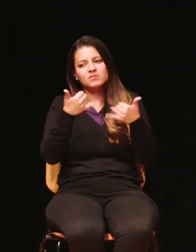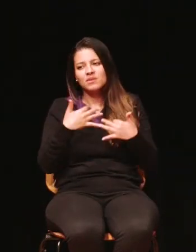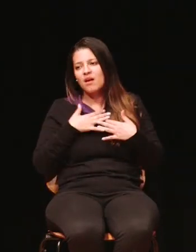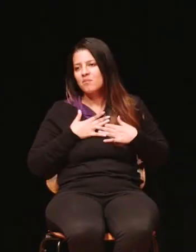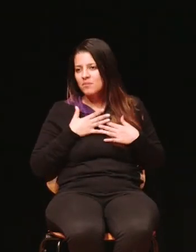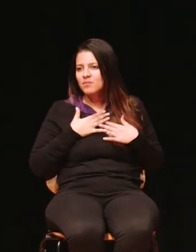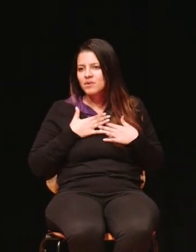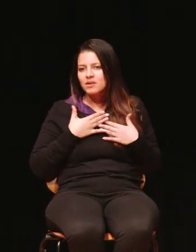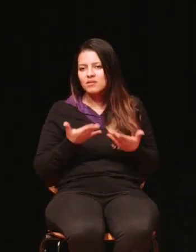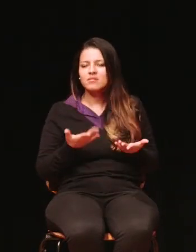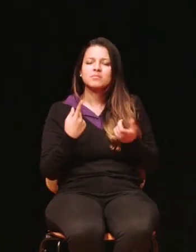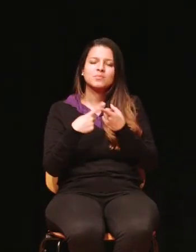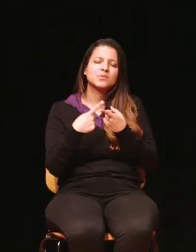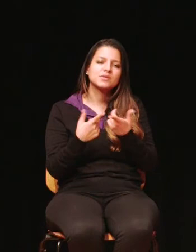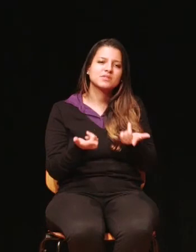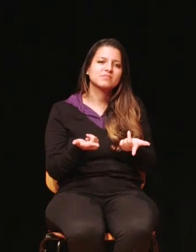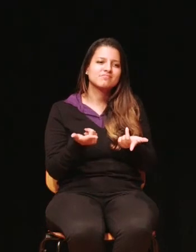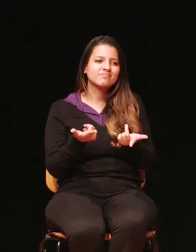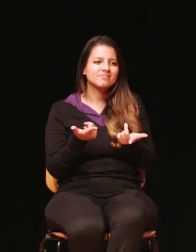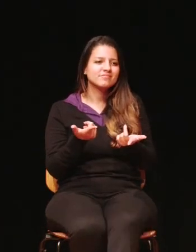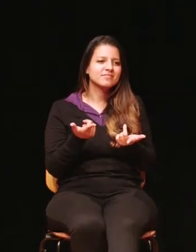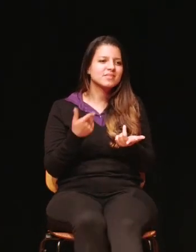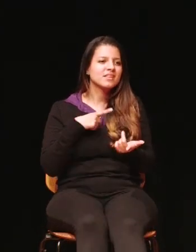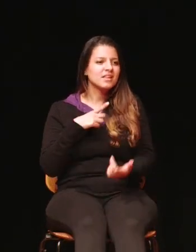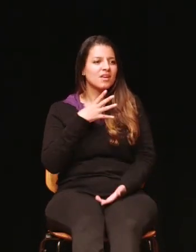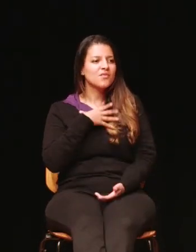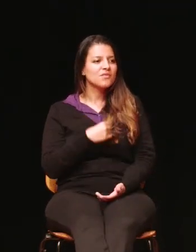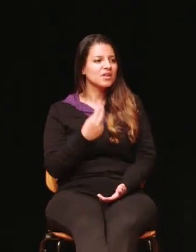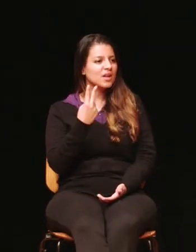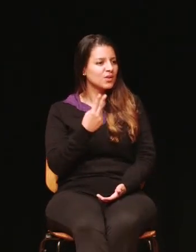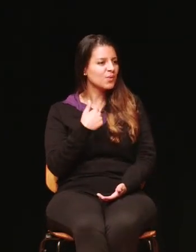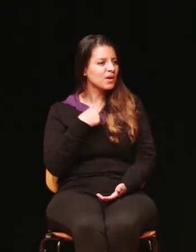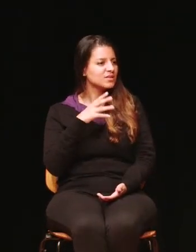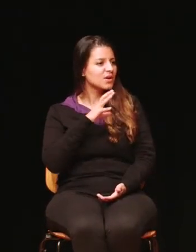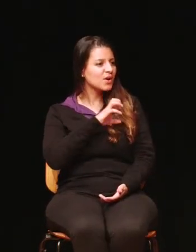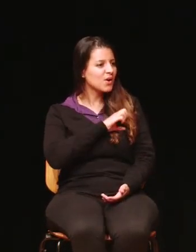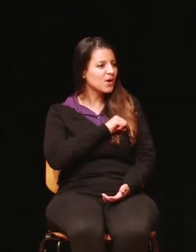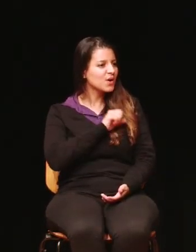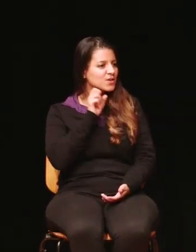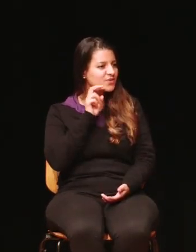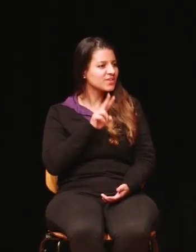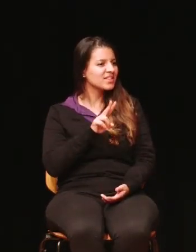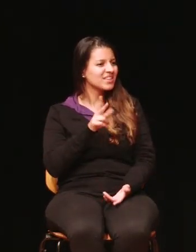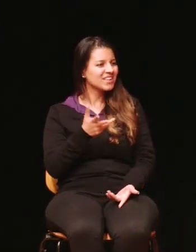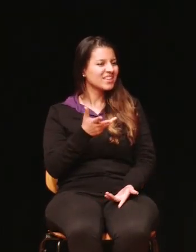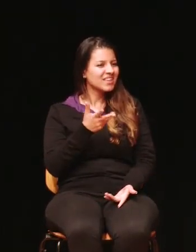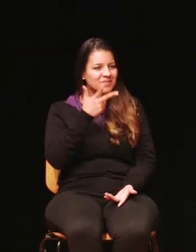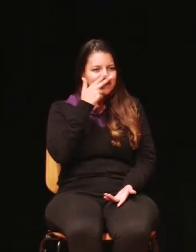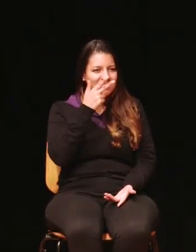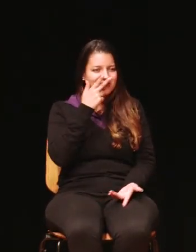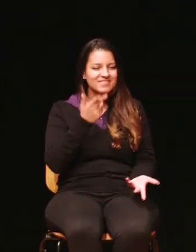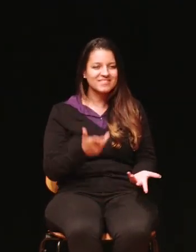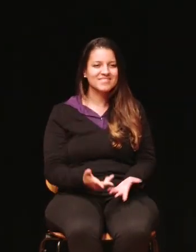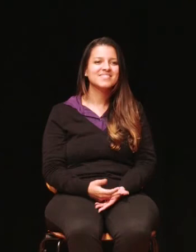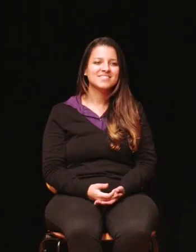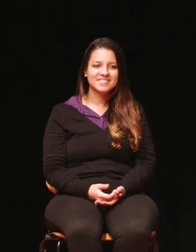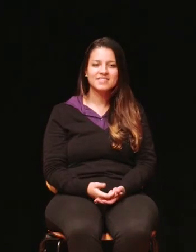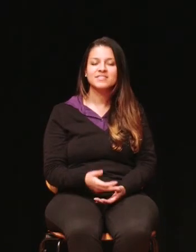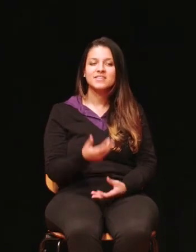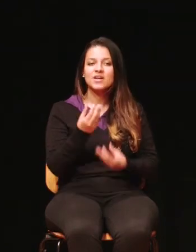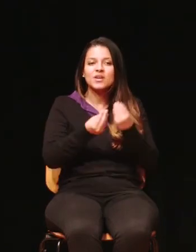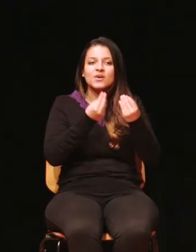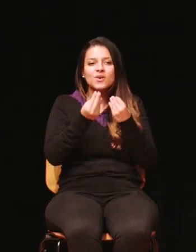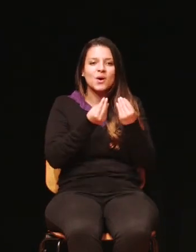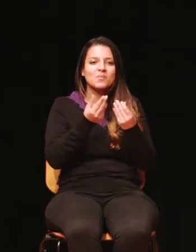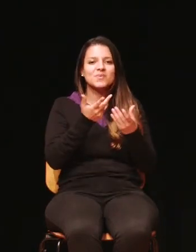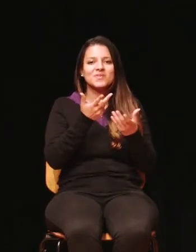também. Eu tenho duas filhas, gosto muito do que elas fazem do ponto de vista da